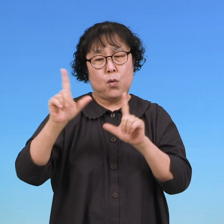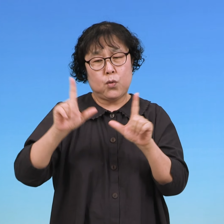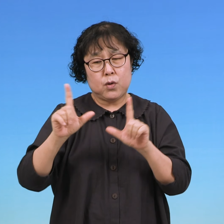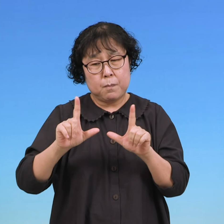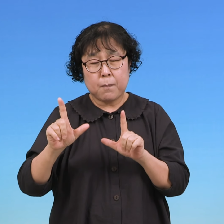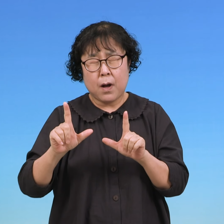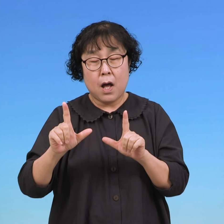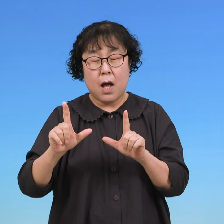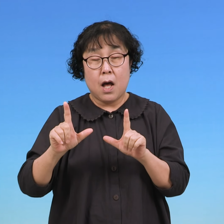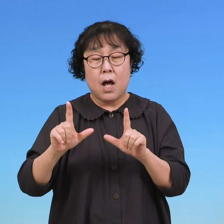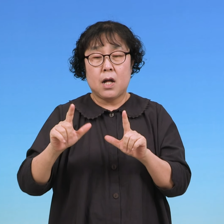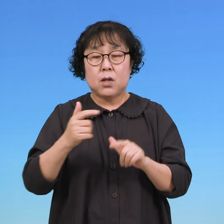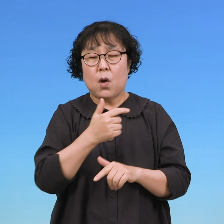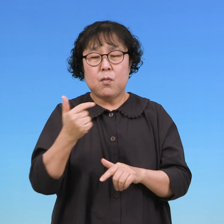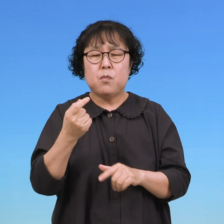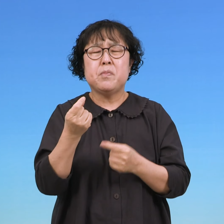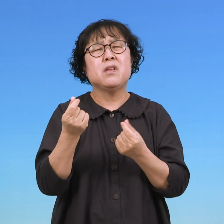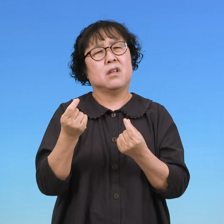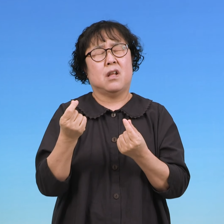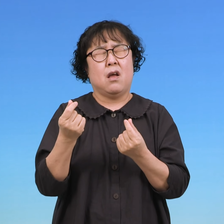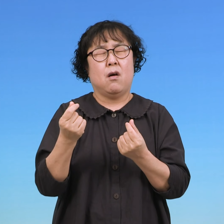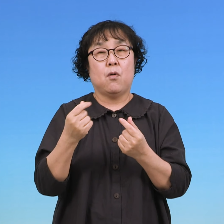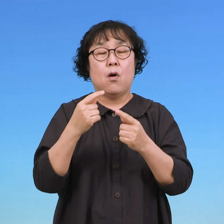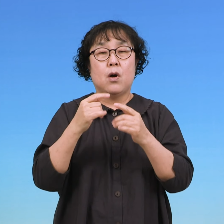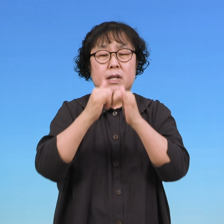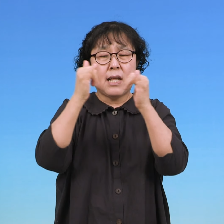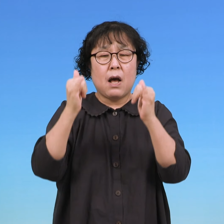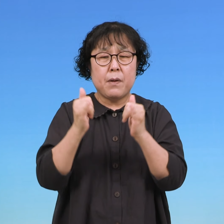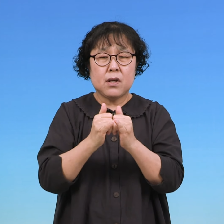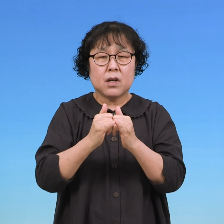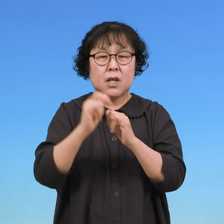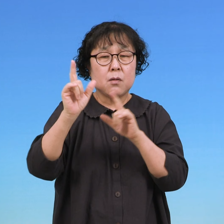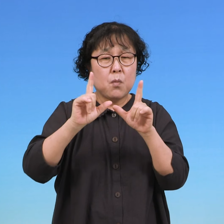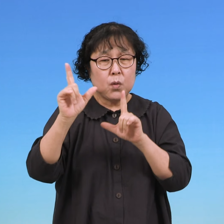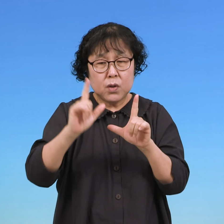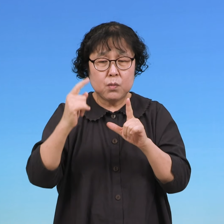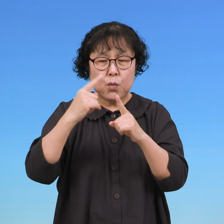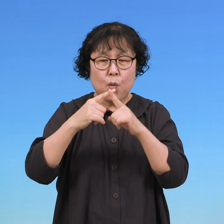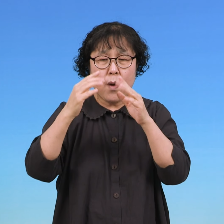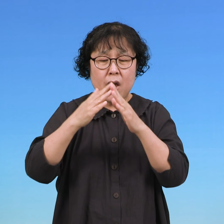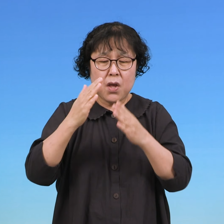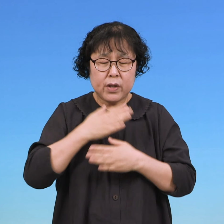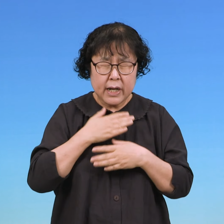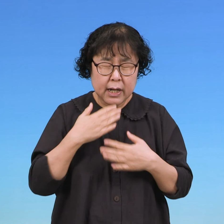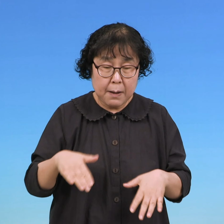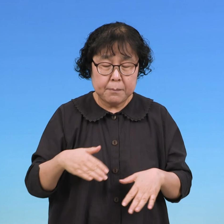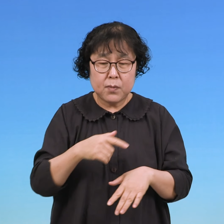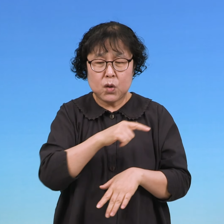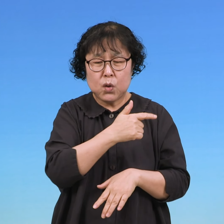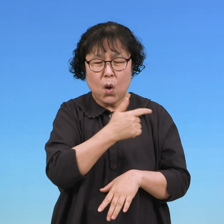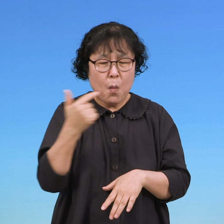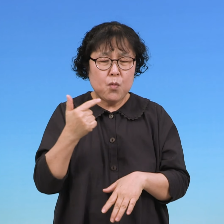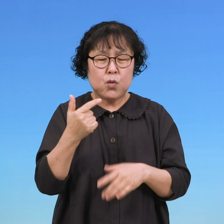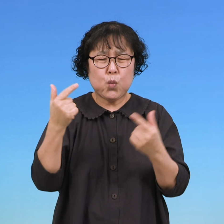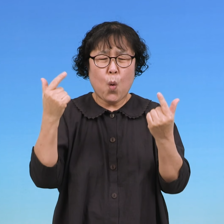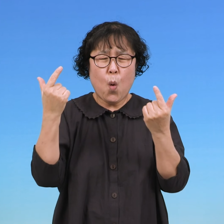가슴 아픈 이 사회적인 현상 또 교회의 연약한 부분 이거랑 너무 일치하는 겁니다.